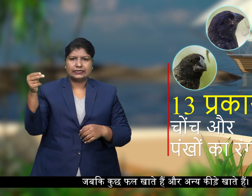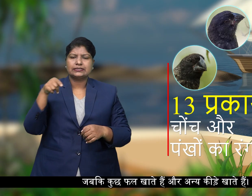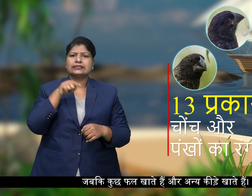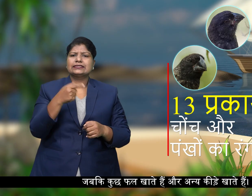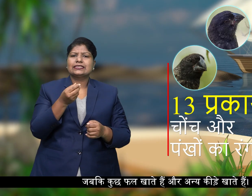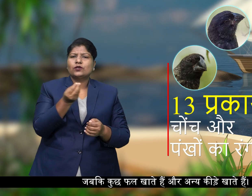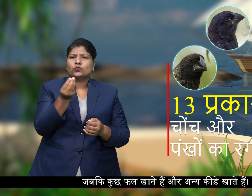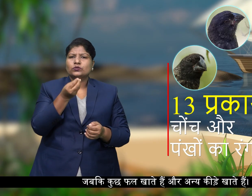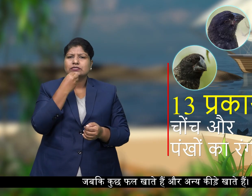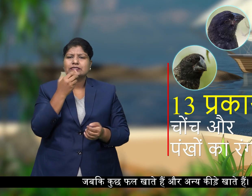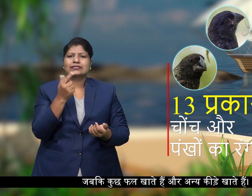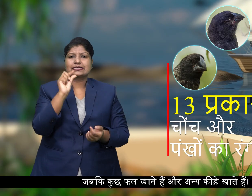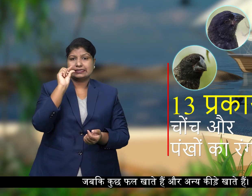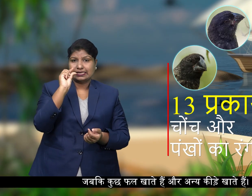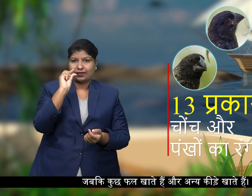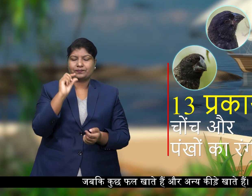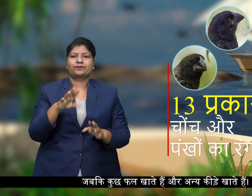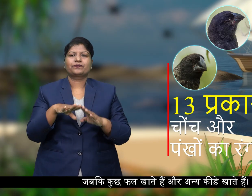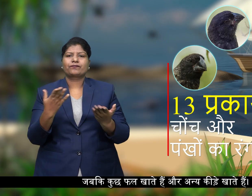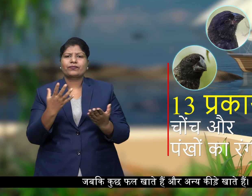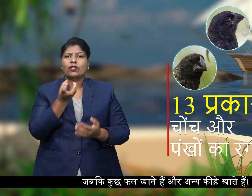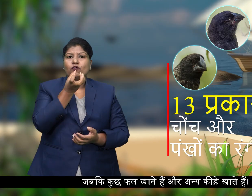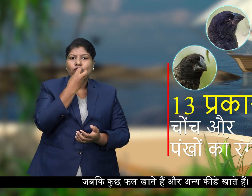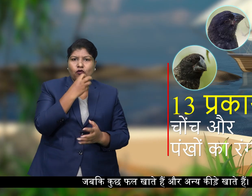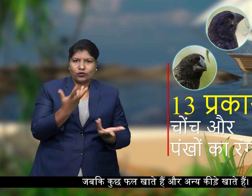जबकि कुछ फल खाते हैं और अन्य कीड़े खाते हैं।